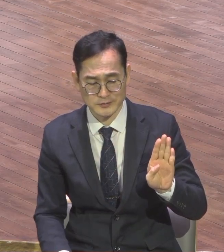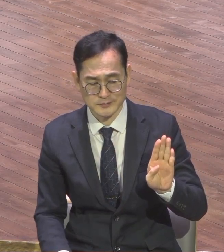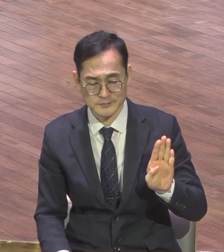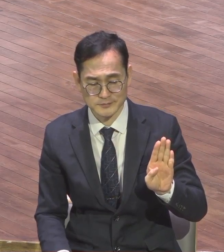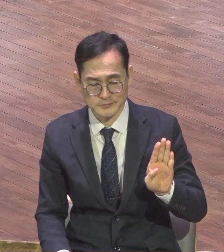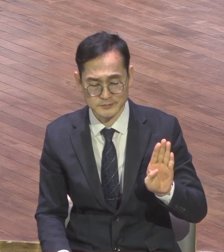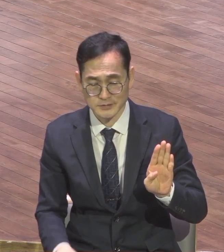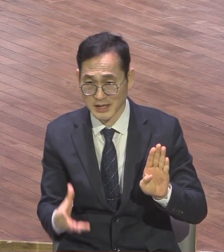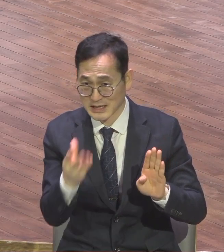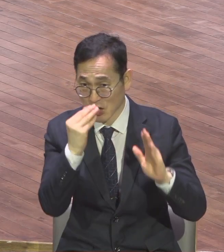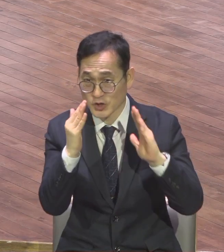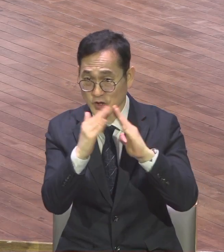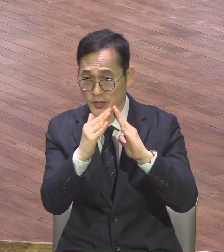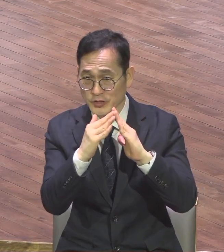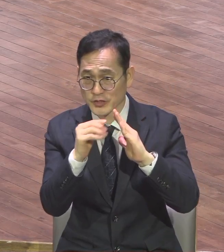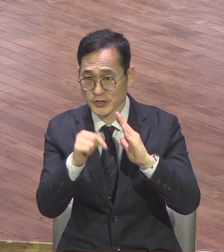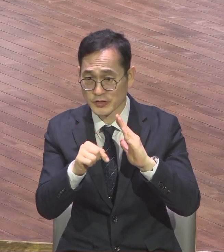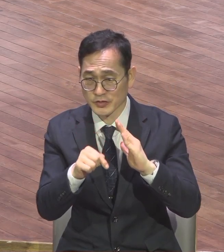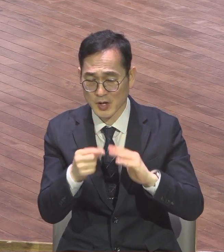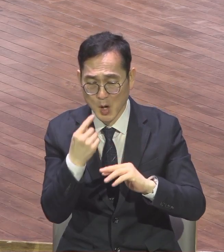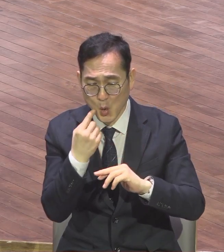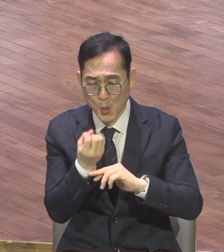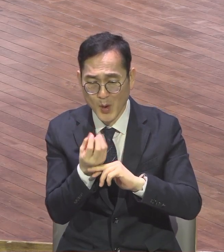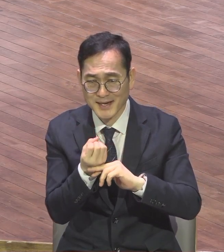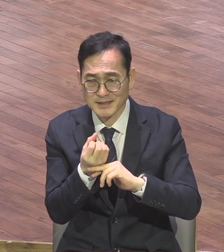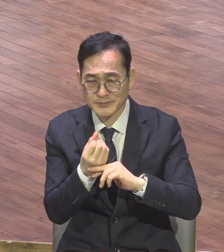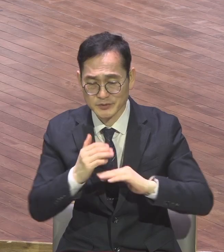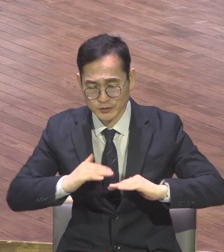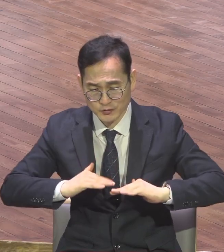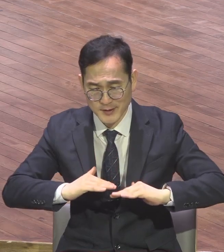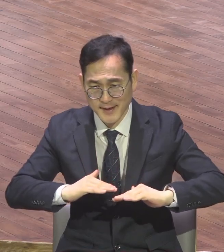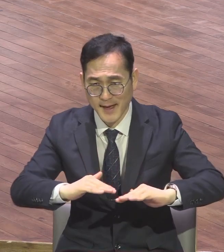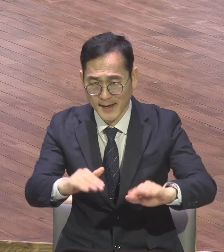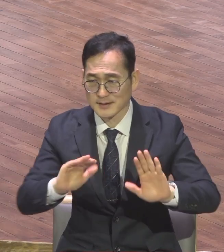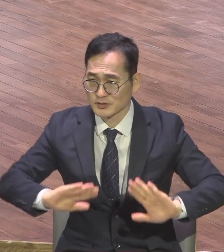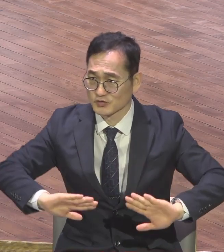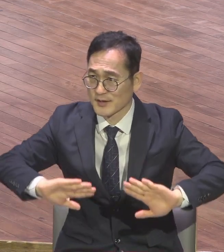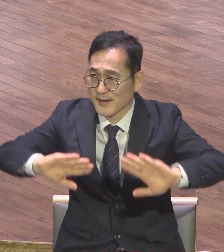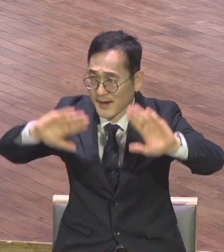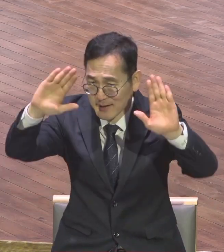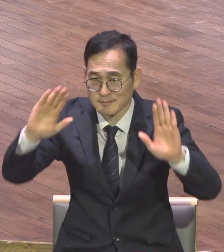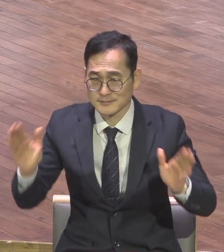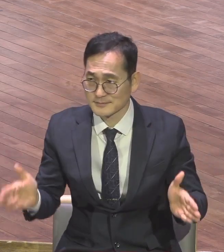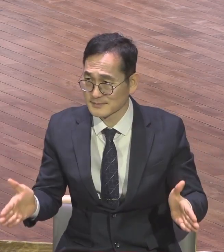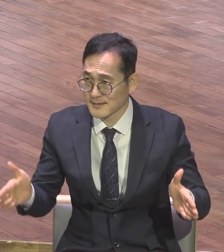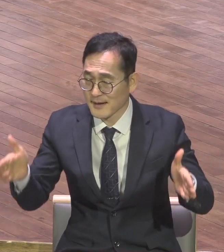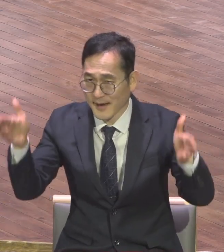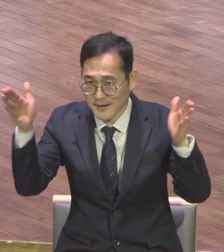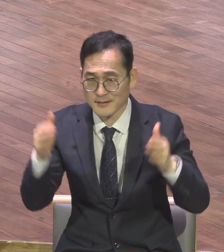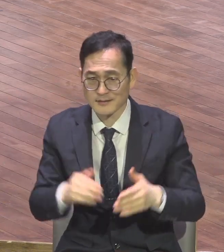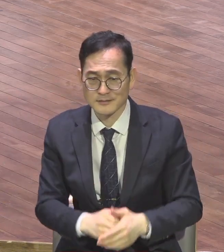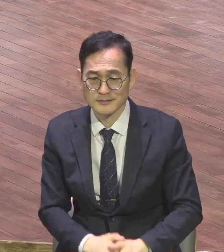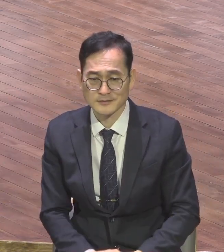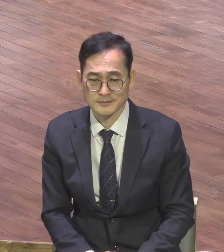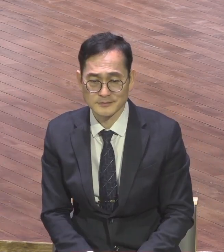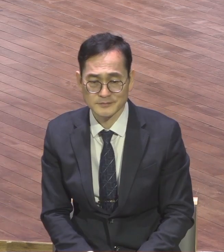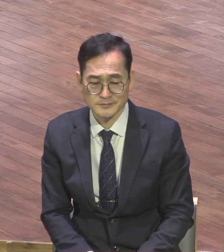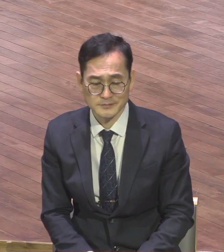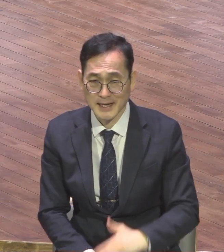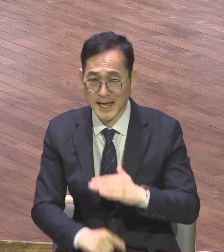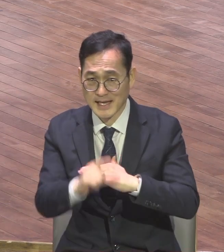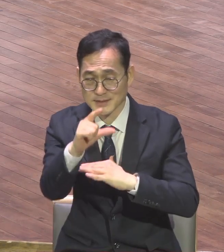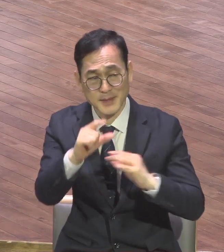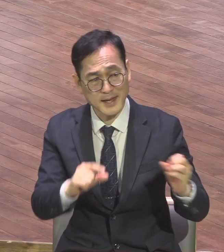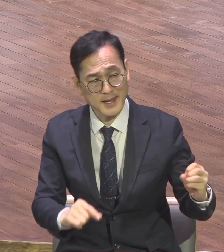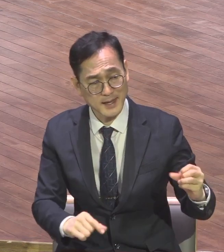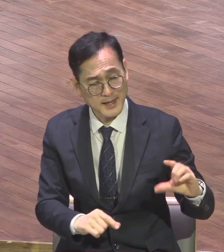다 황금으로 다 그렇게 칠해져 있었어요. 황금으로 다 그렇게 도금이 되어 있어 가지고 아침에 동쪽